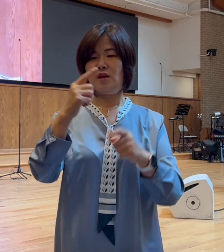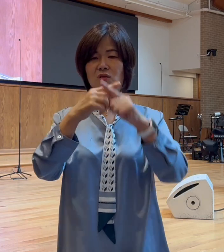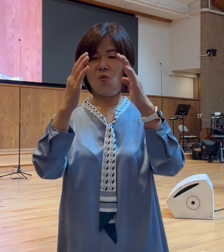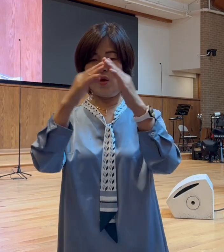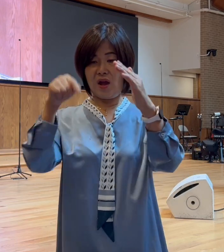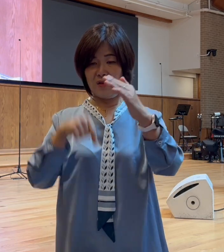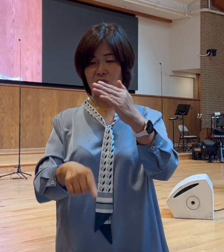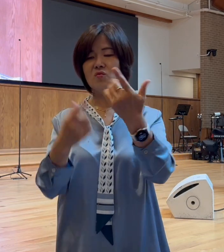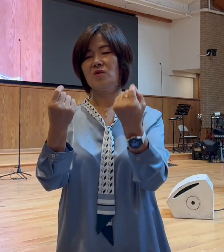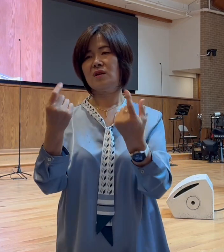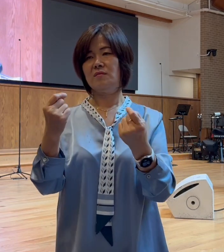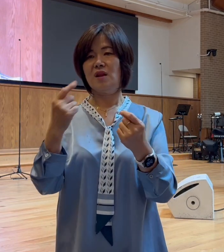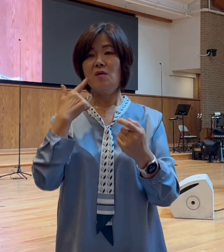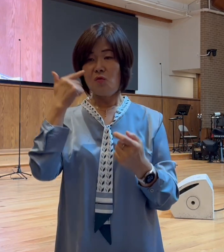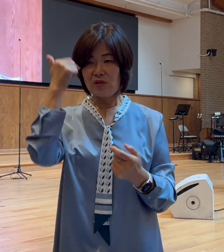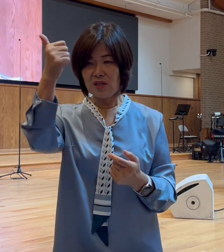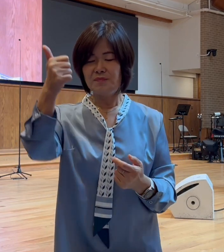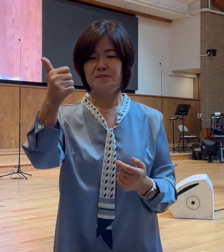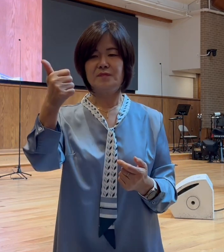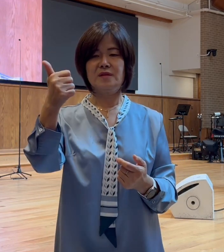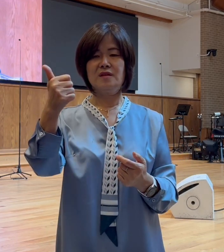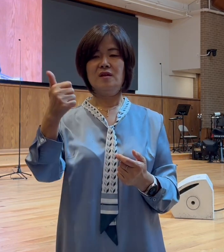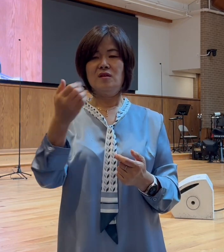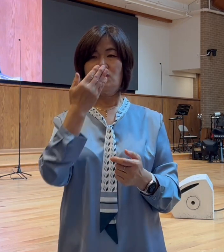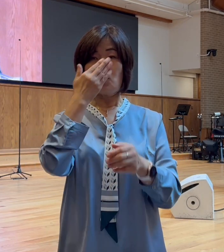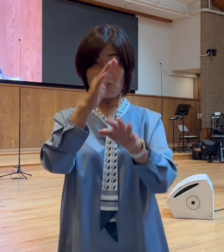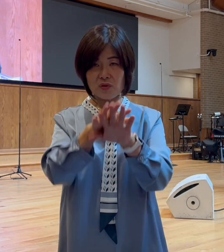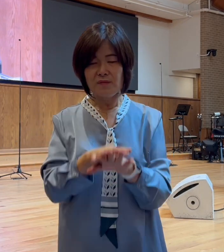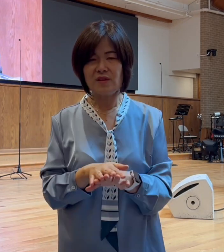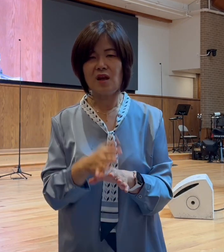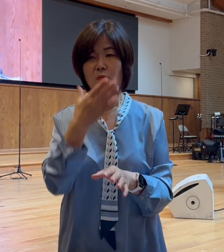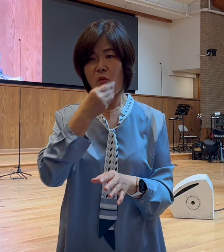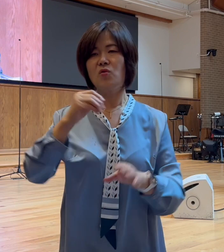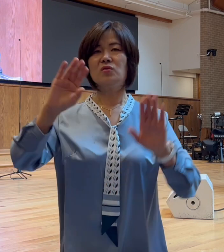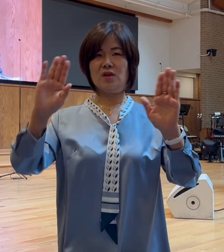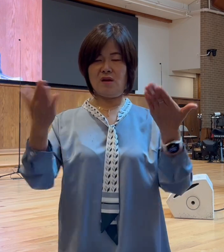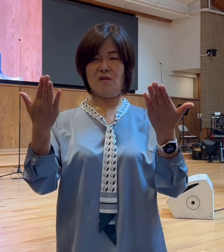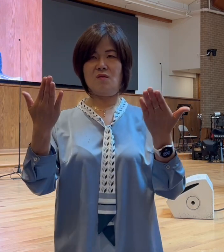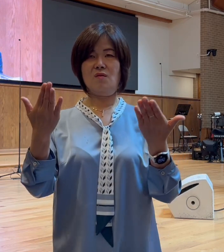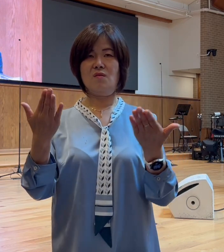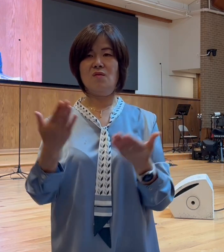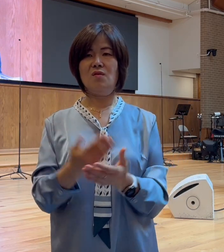내부적으로도 마찬가지죠. 목회자들은 우리 성도님들에게 복이 되어야 합니다.